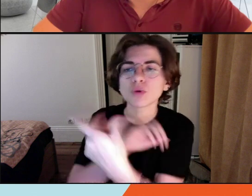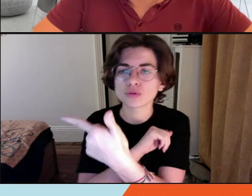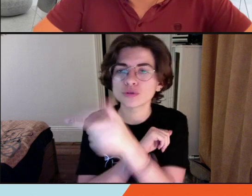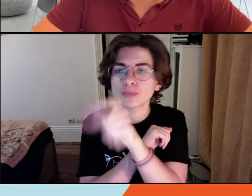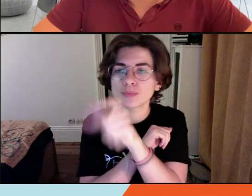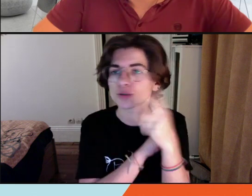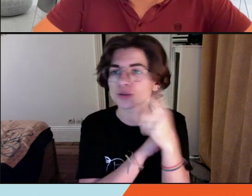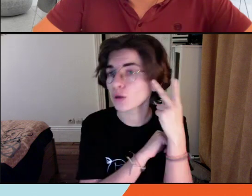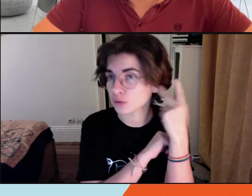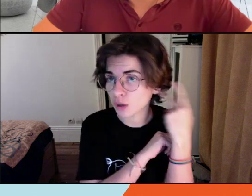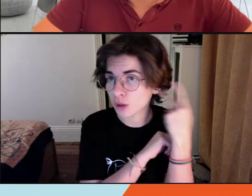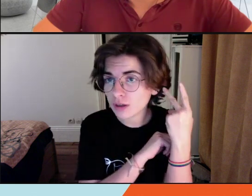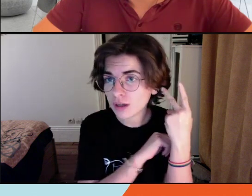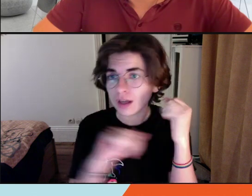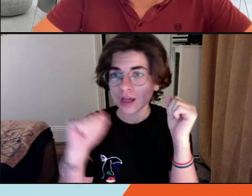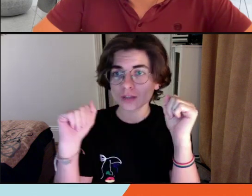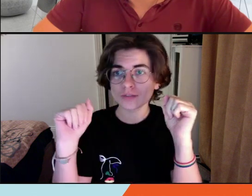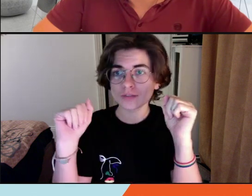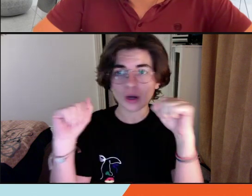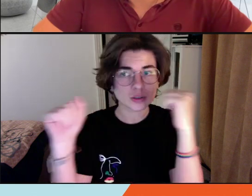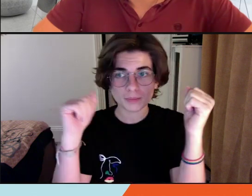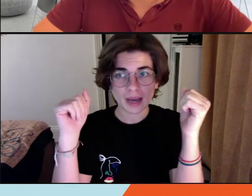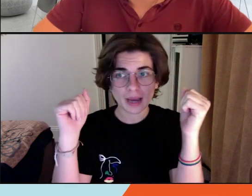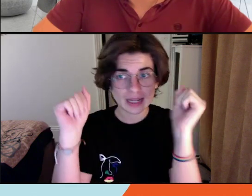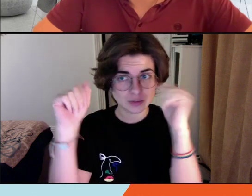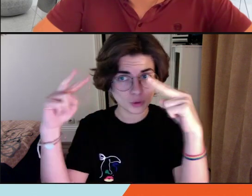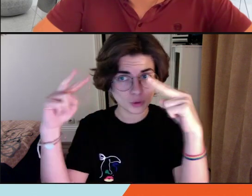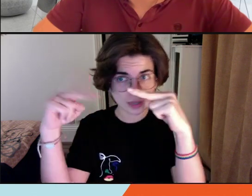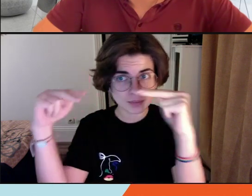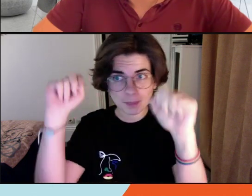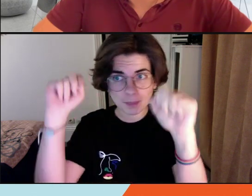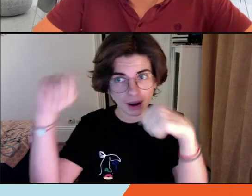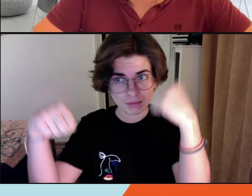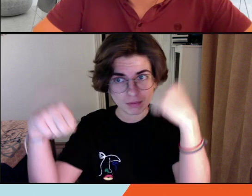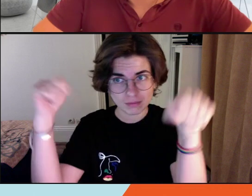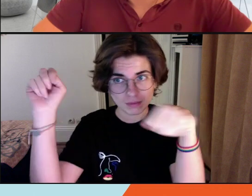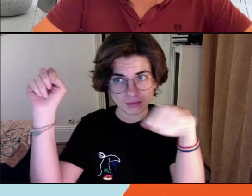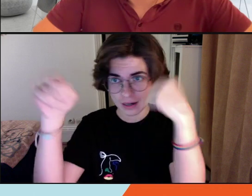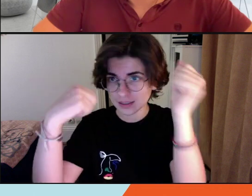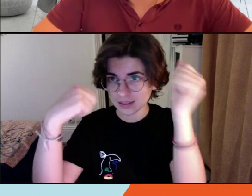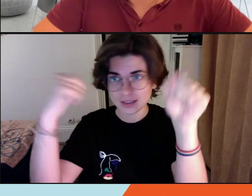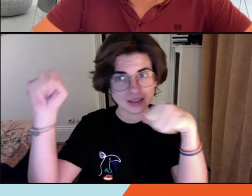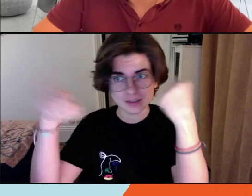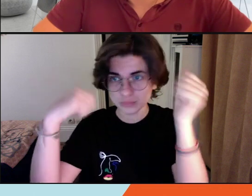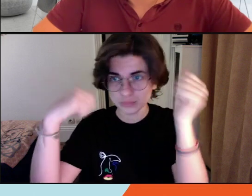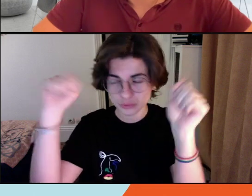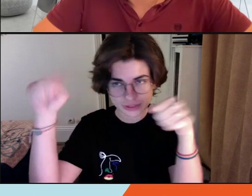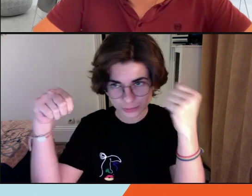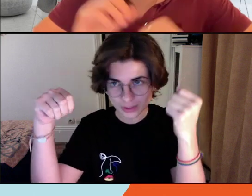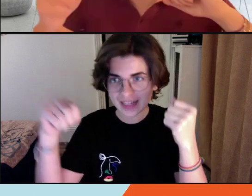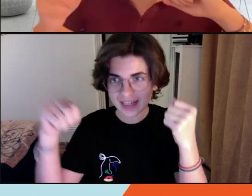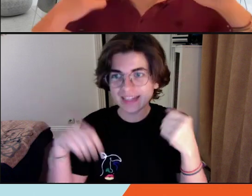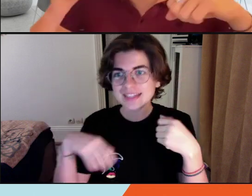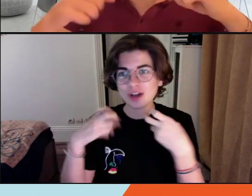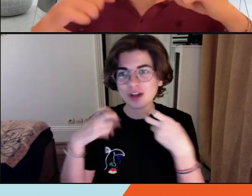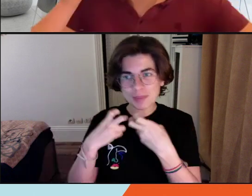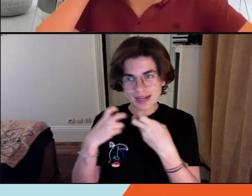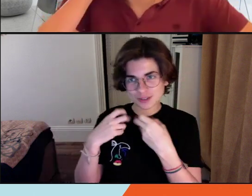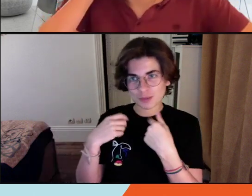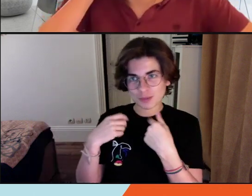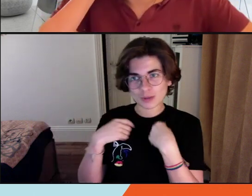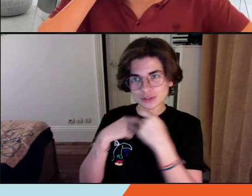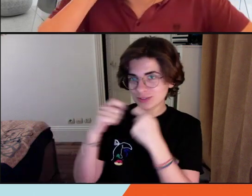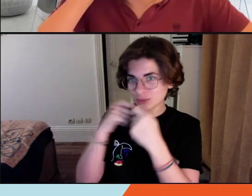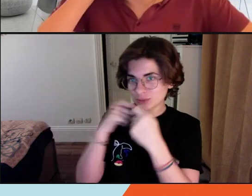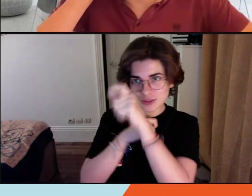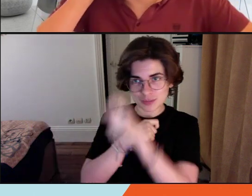personnes entendantes, des fois, quand je te parle, elles se regardent même pas. Bouge et tout. Et quand, par exemple, moi, je discute